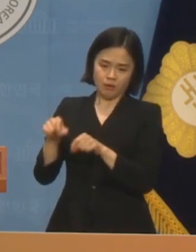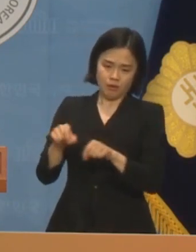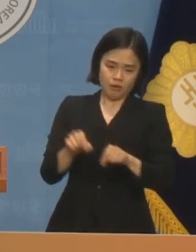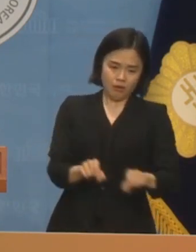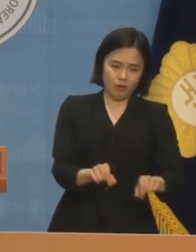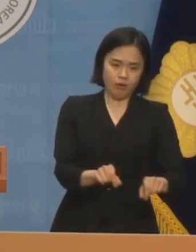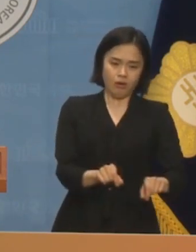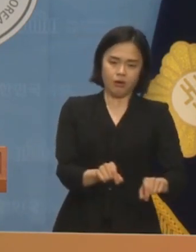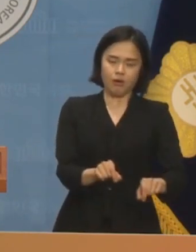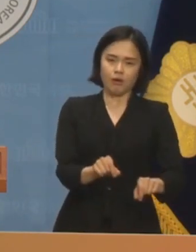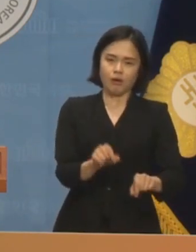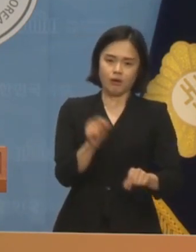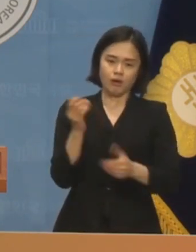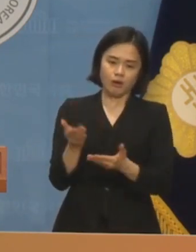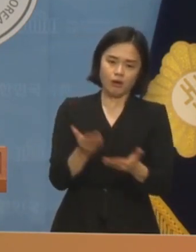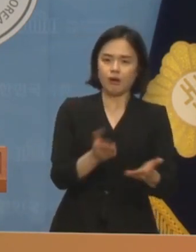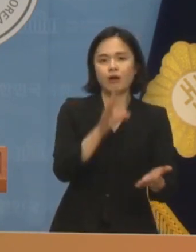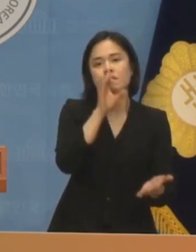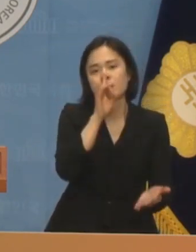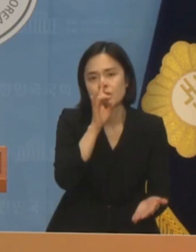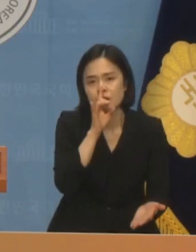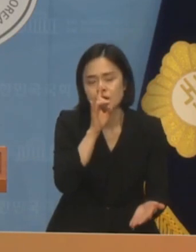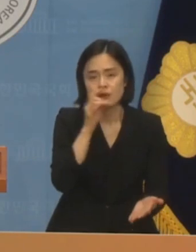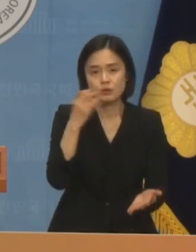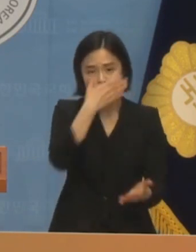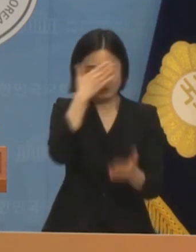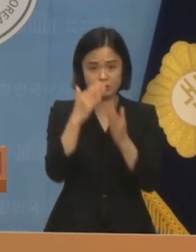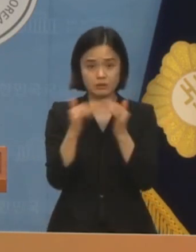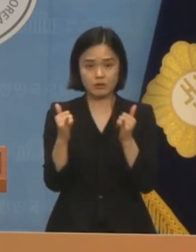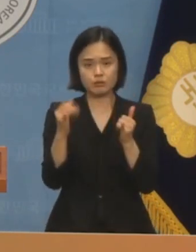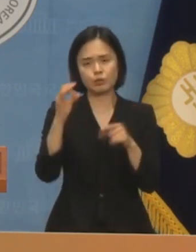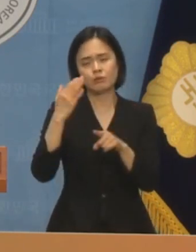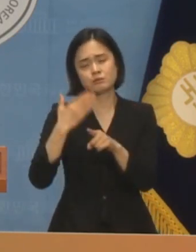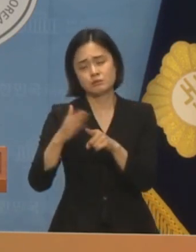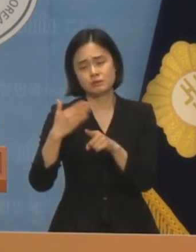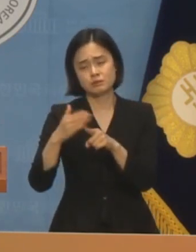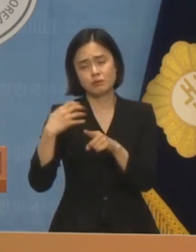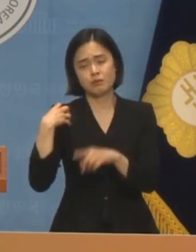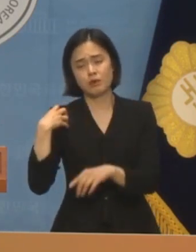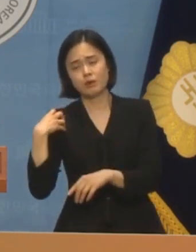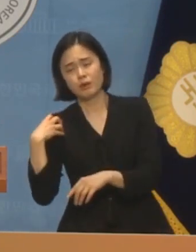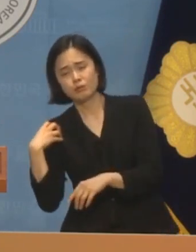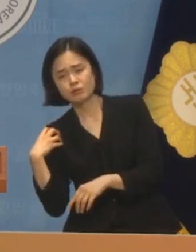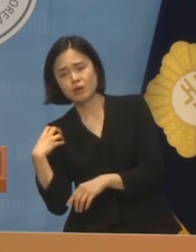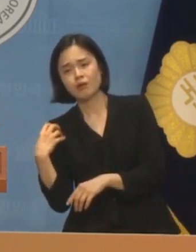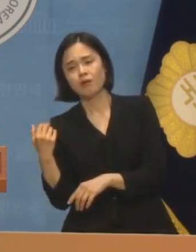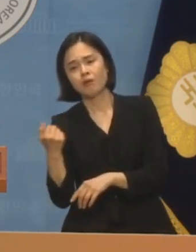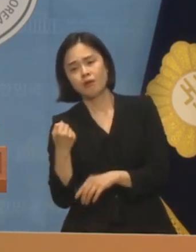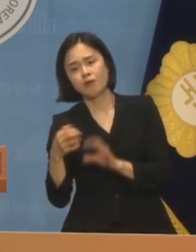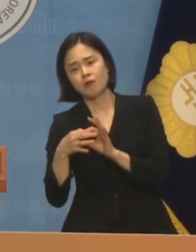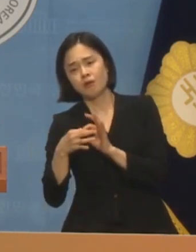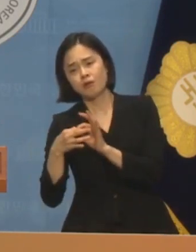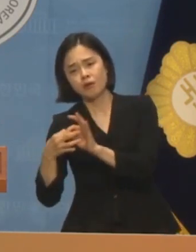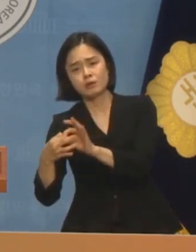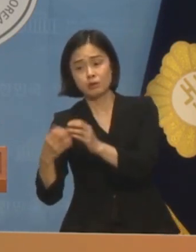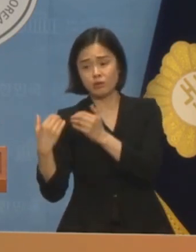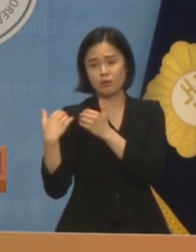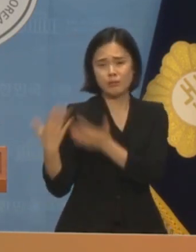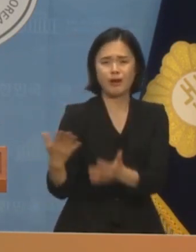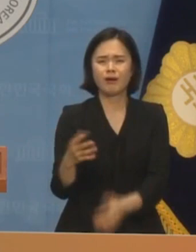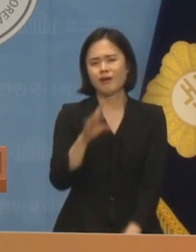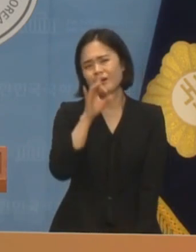채무관계에 있어서 청년들의 무거운 마음을 계속 갖고 있게 내버려 두고 싶지